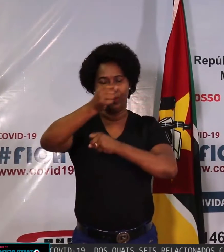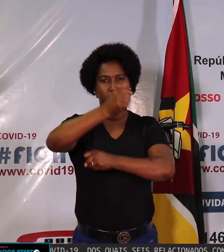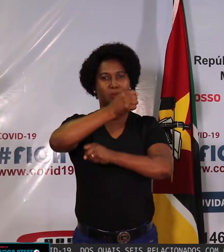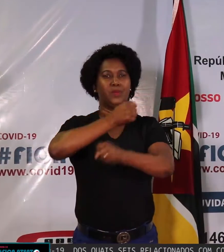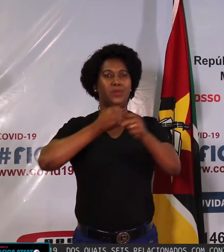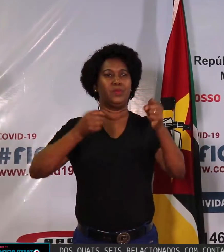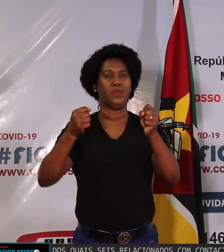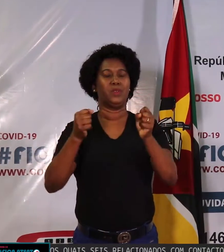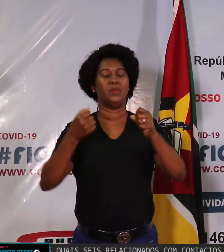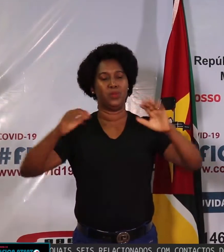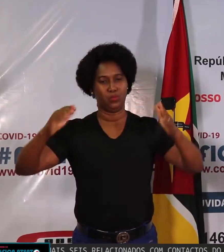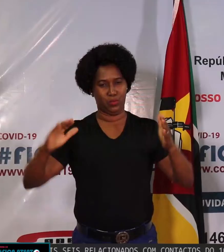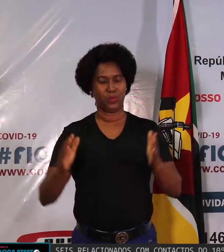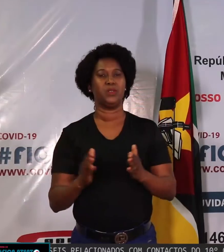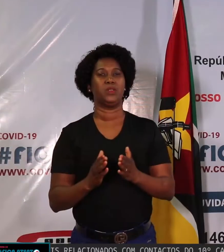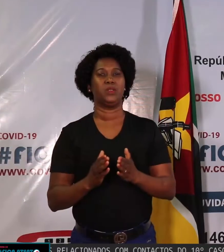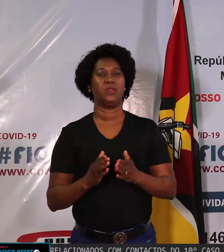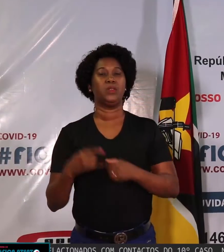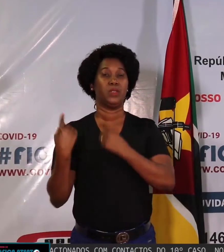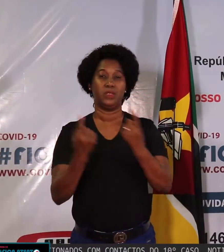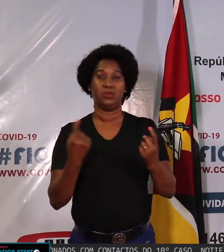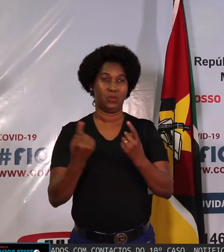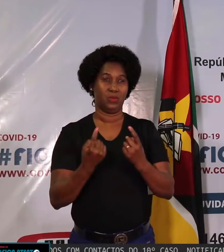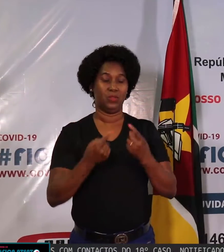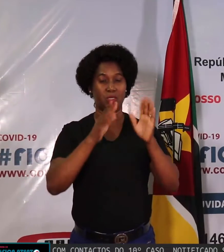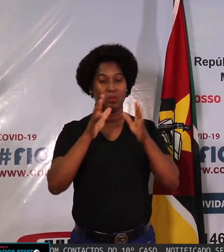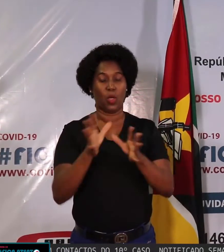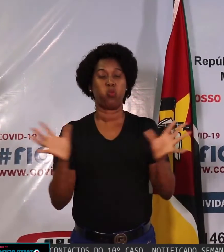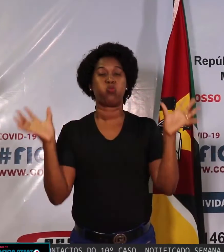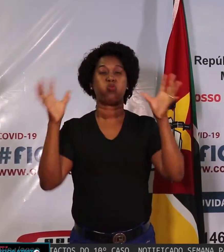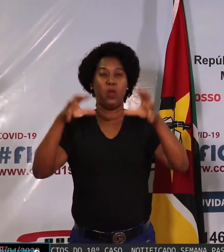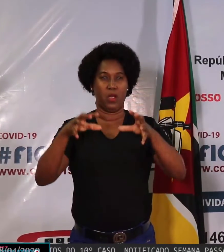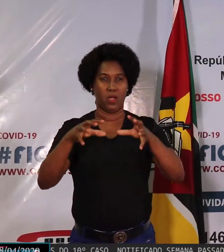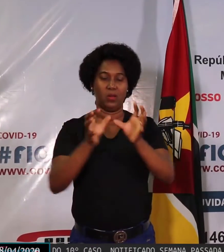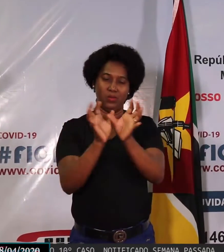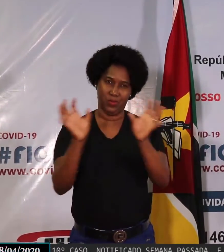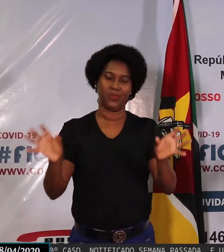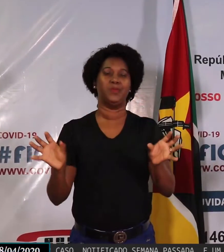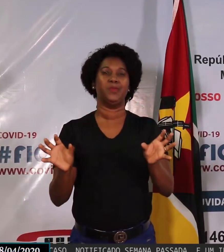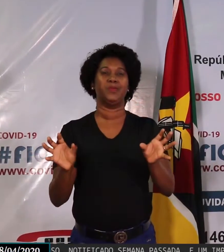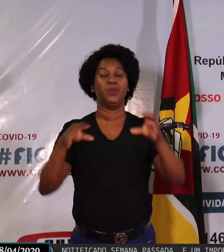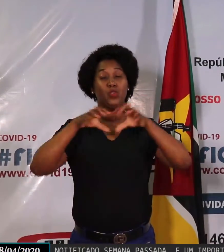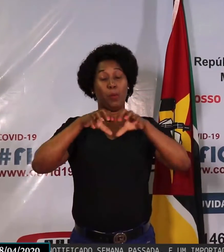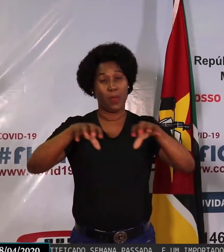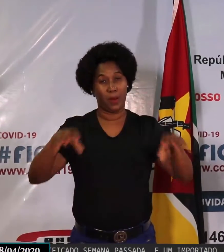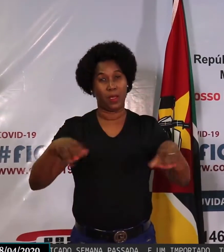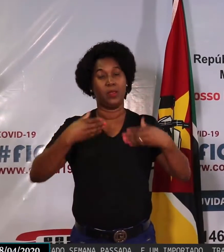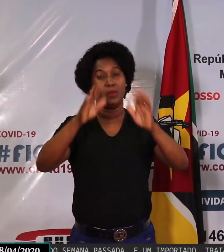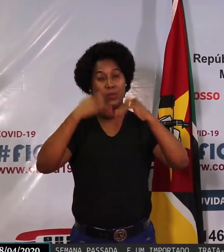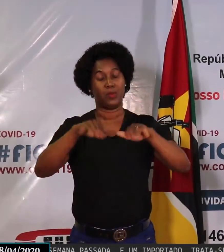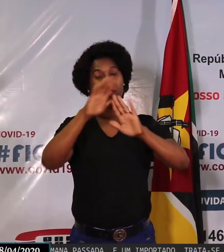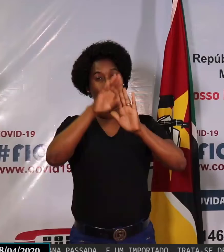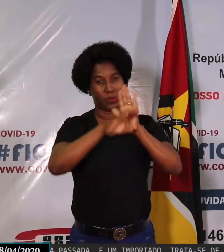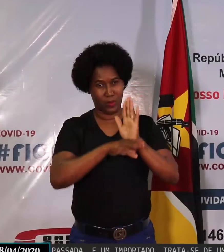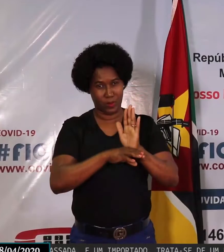para diminuir a demanda de vendedores a nível destes mercados, e os turnos são